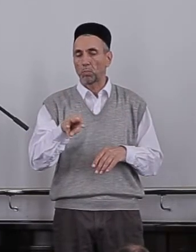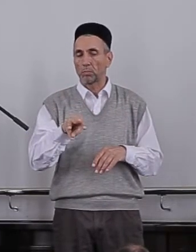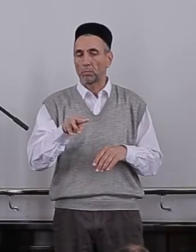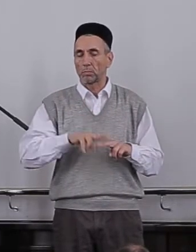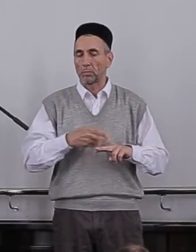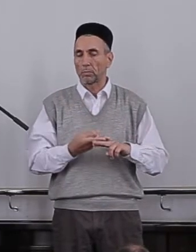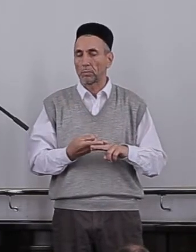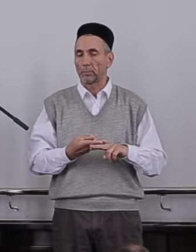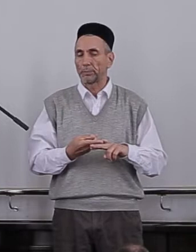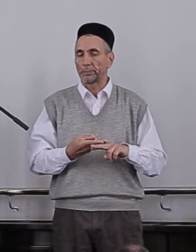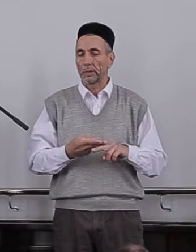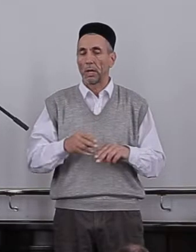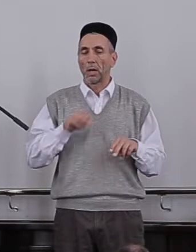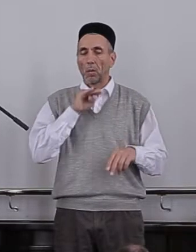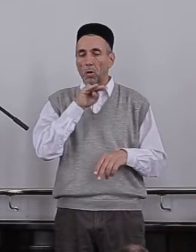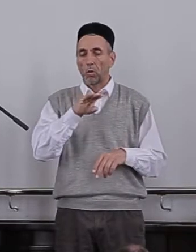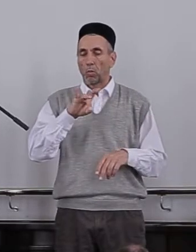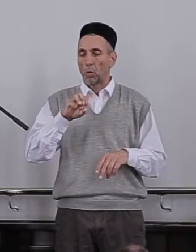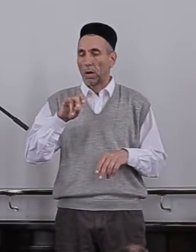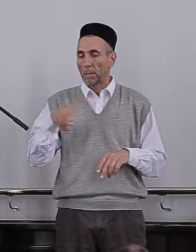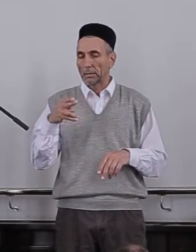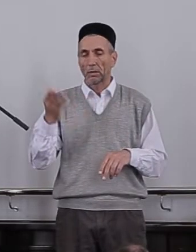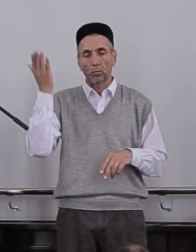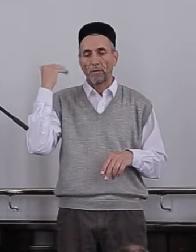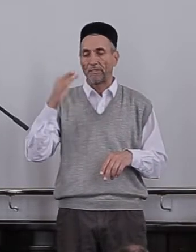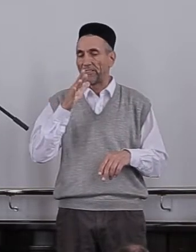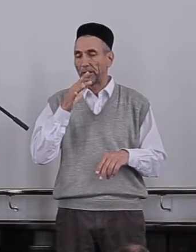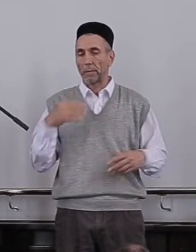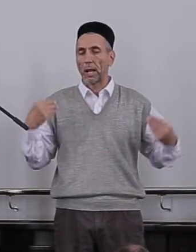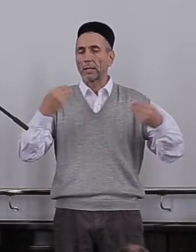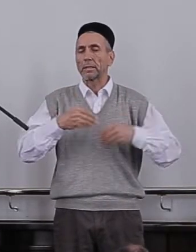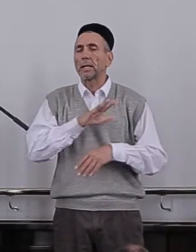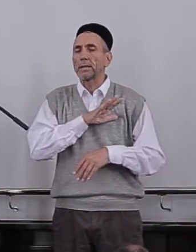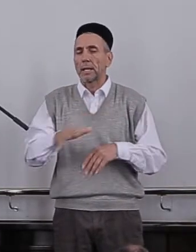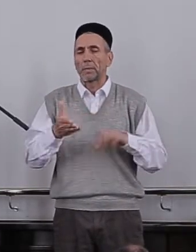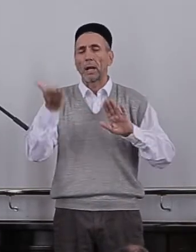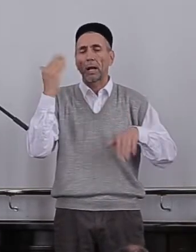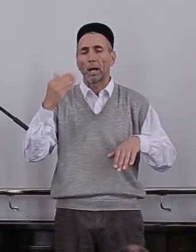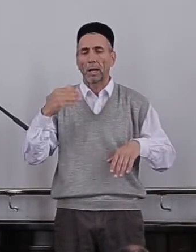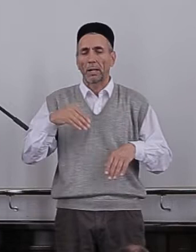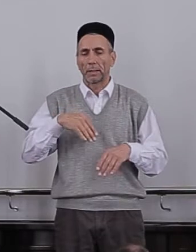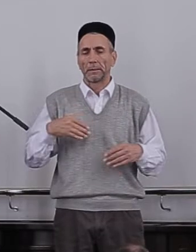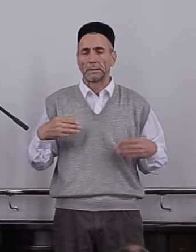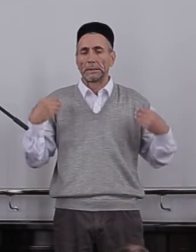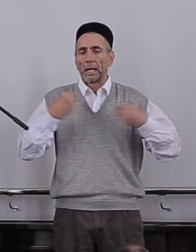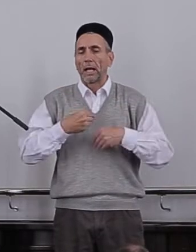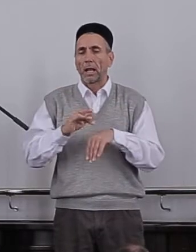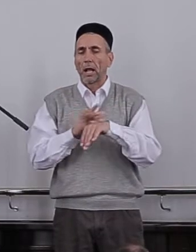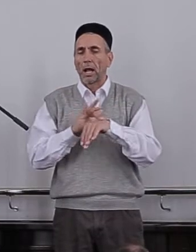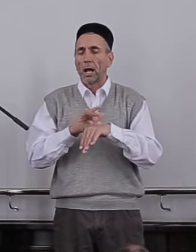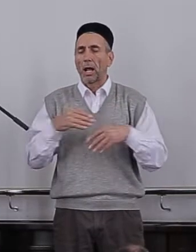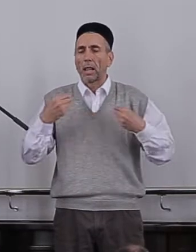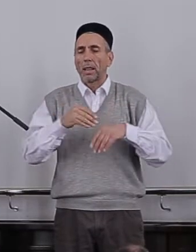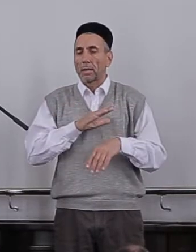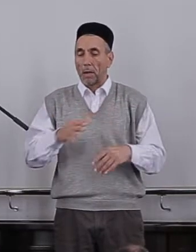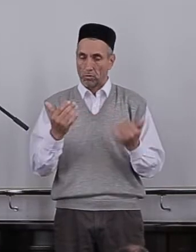минимальный. Пәйгамбәрләр заманында шундый сахабалар булганнар, аларның киемнәре булмаган, шундый фатир, мескен булган бар. Әмма дә ләкин